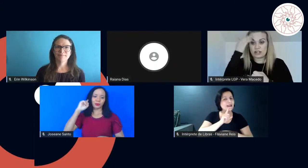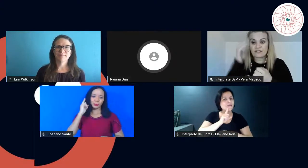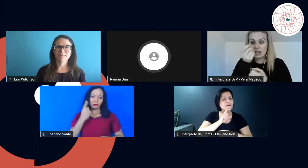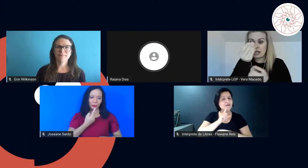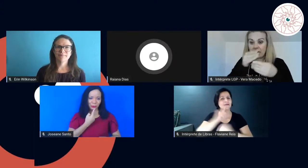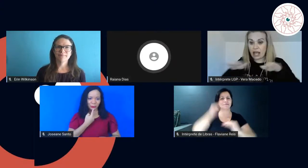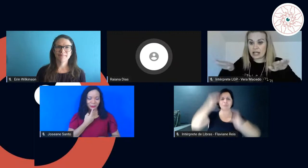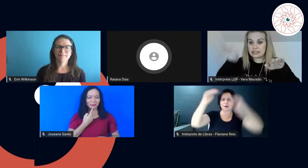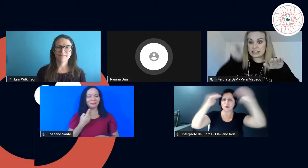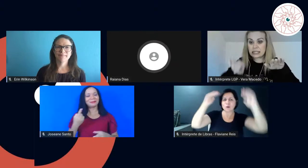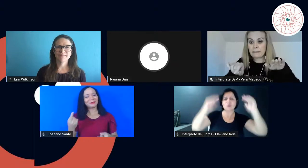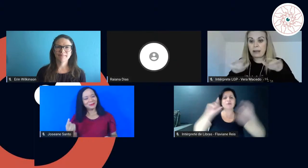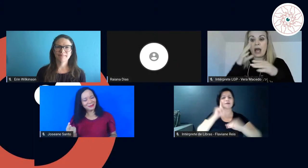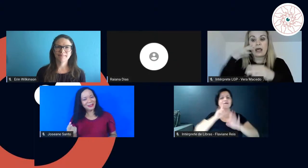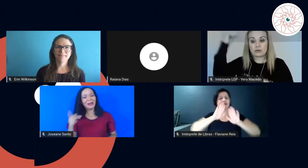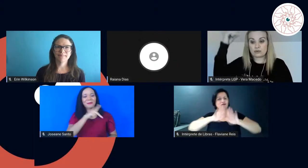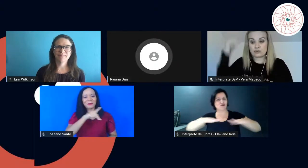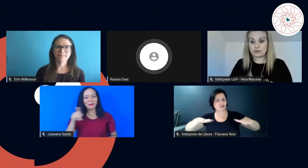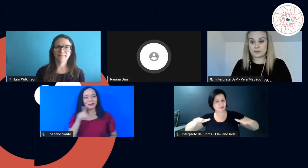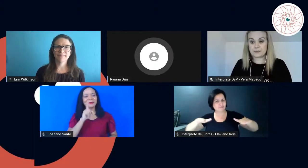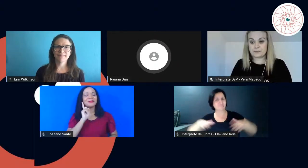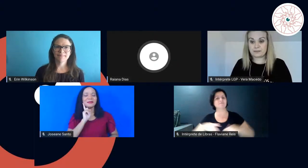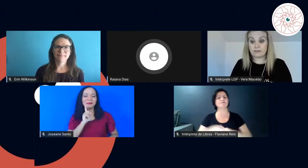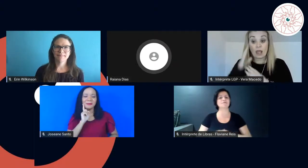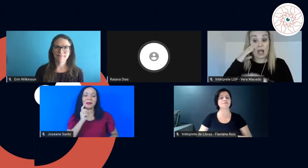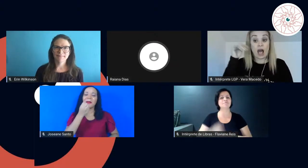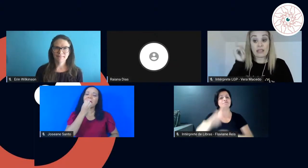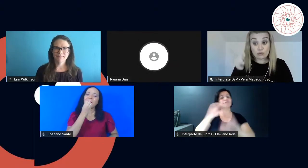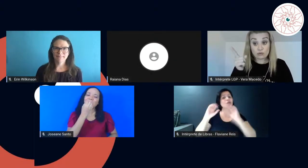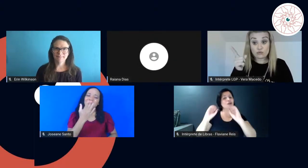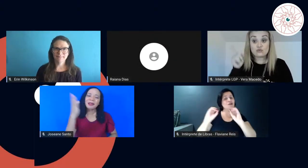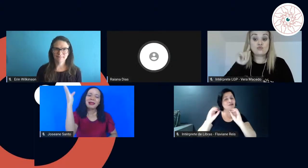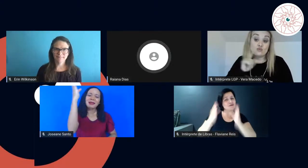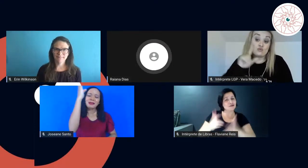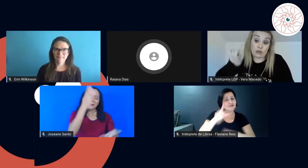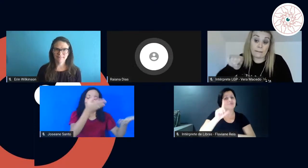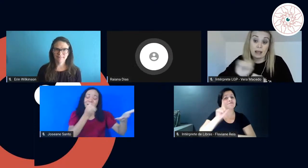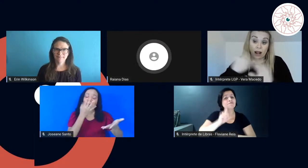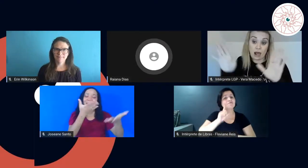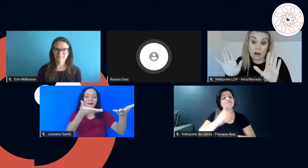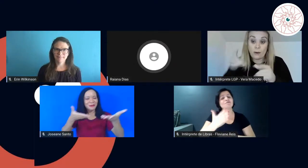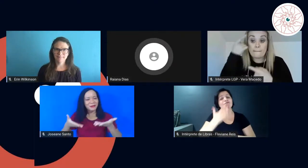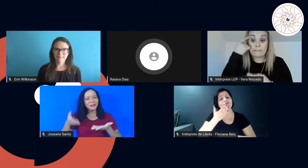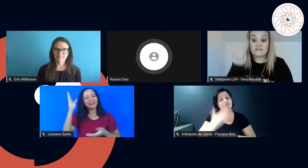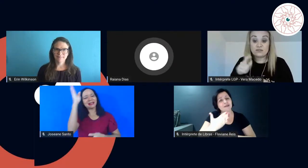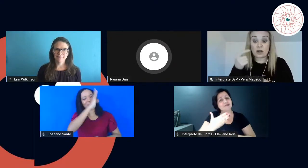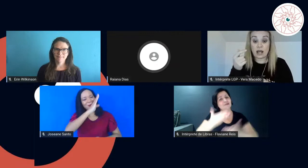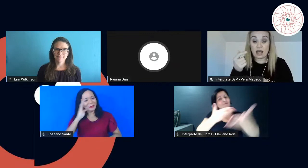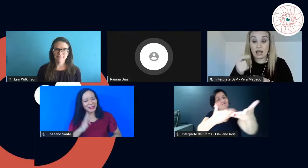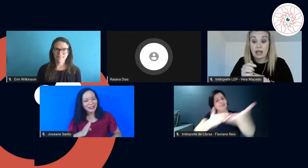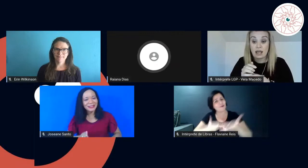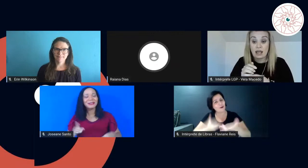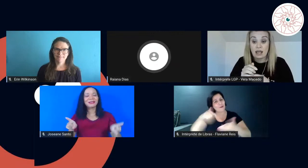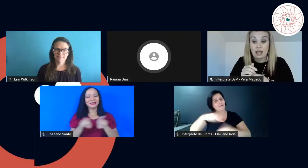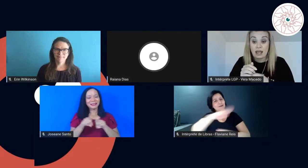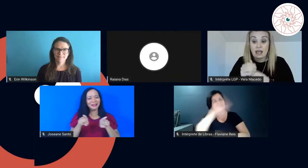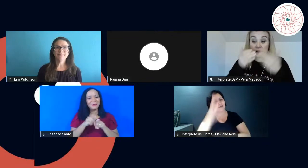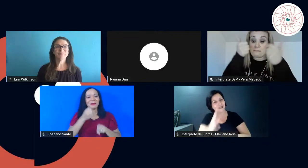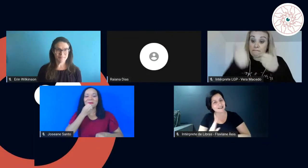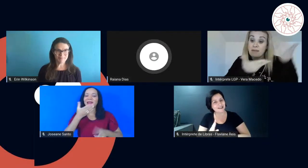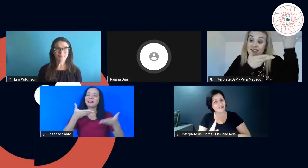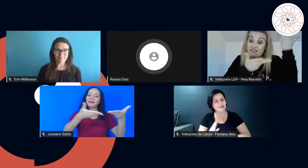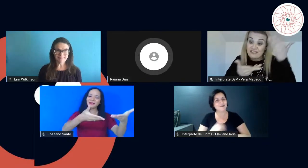crianças e também em adultos. Adultos estes também surdos. Então, professora Eren, seja muito